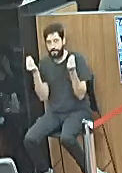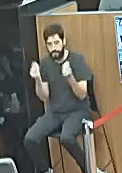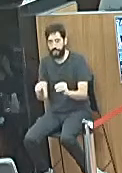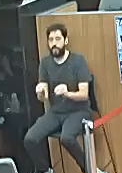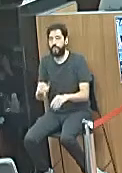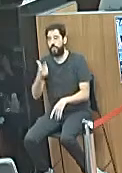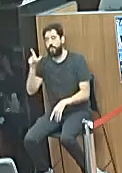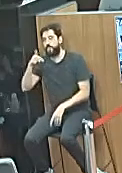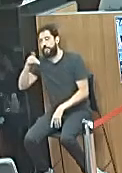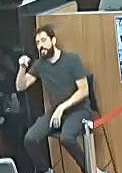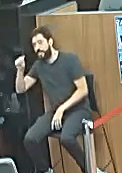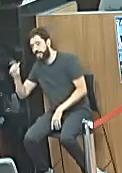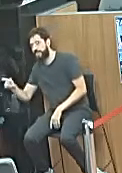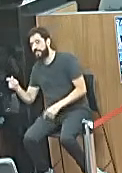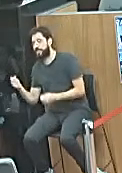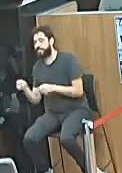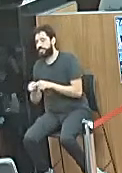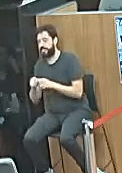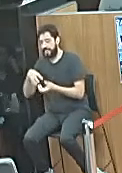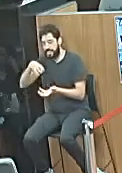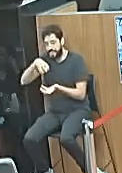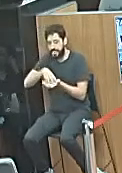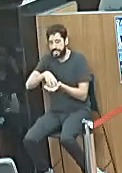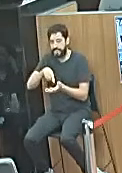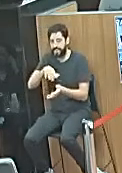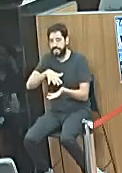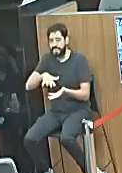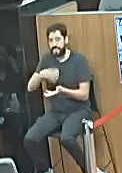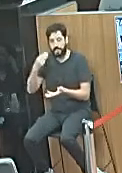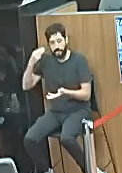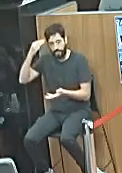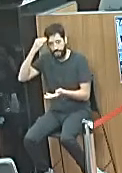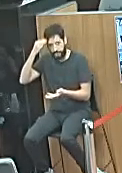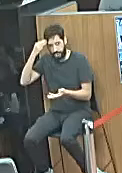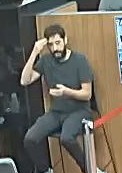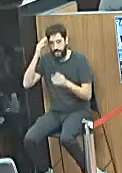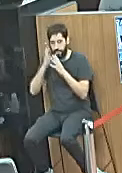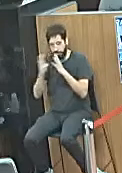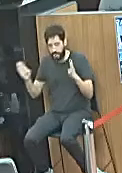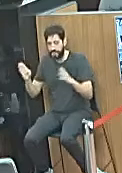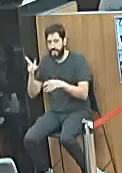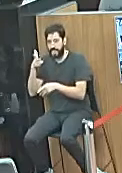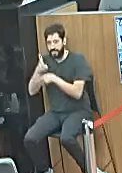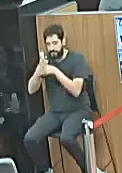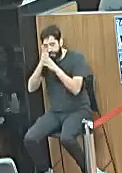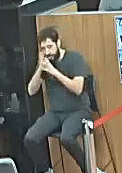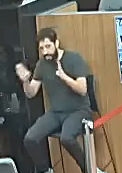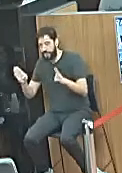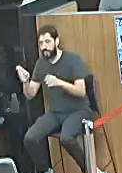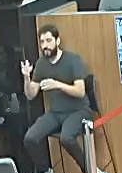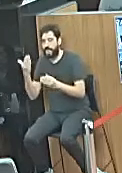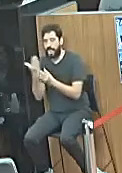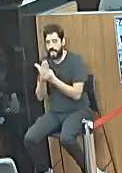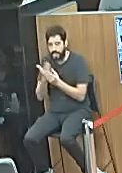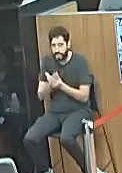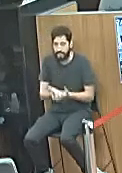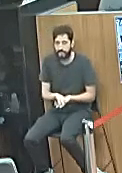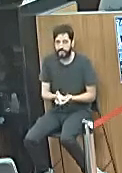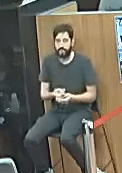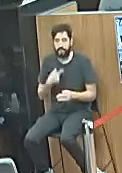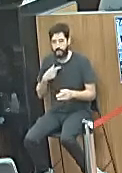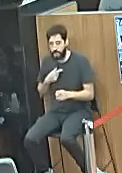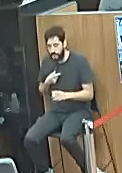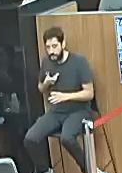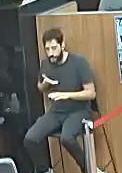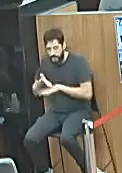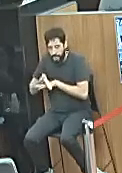outro ppg para fazer o centro de memória que a biblioteca videoteca arquivo né vamos ter que enfrentar quantos ppg